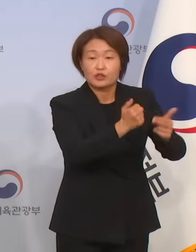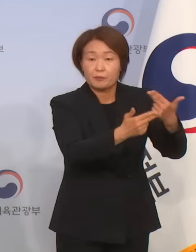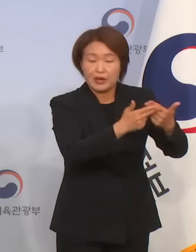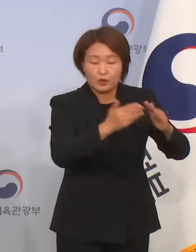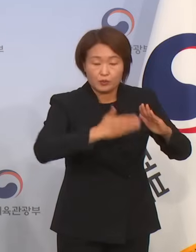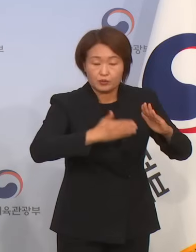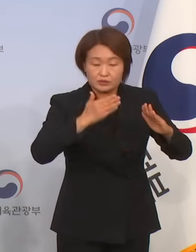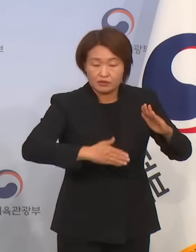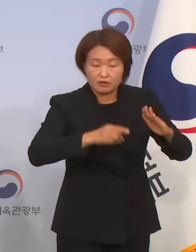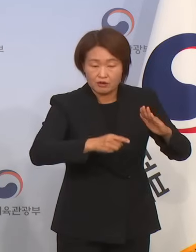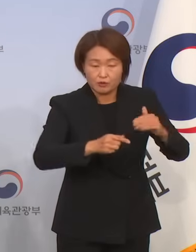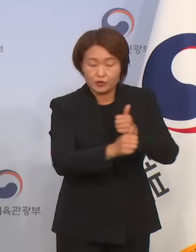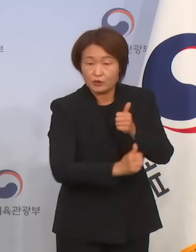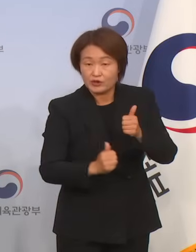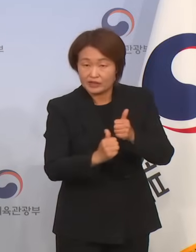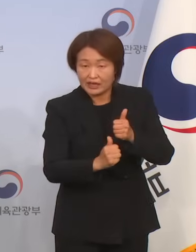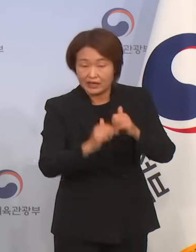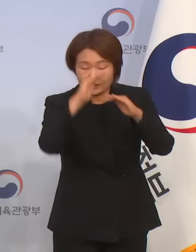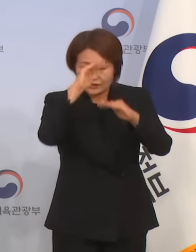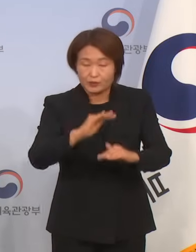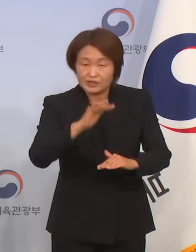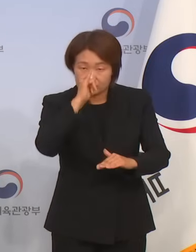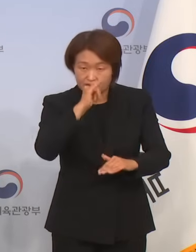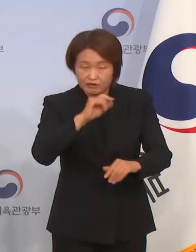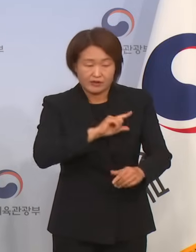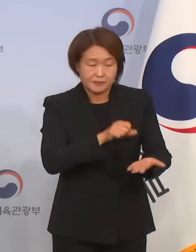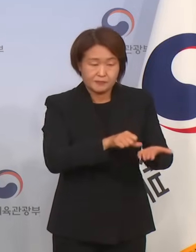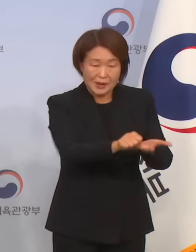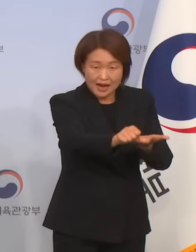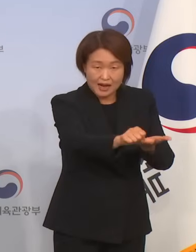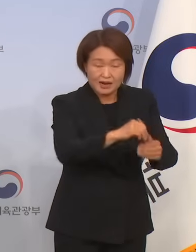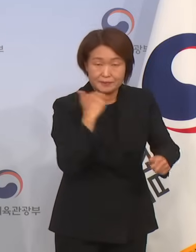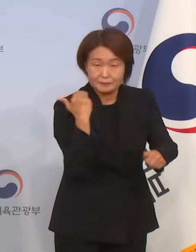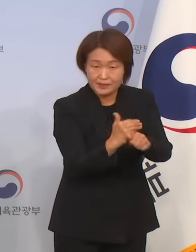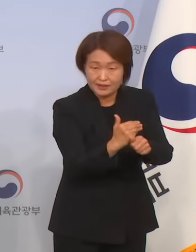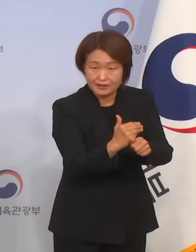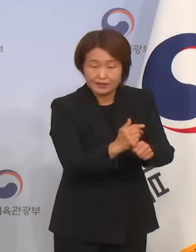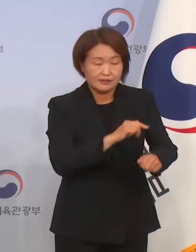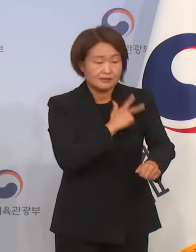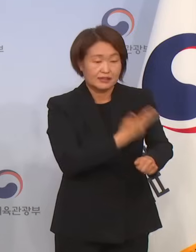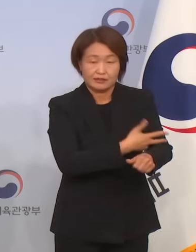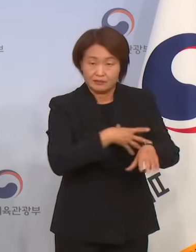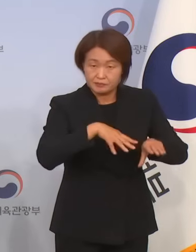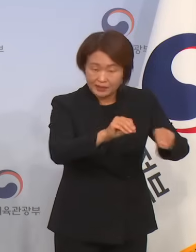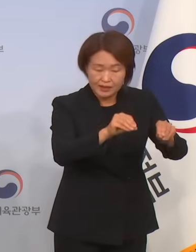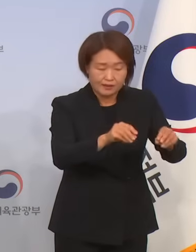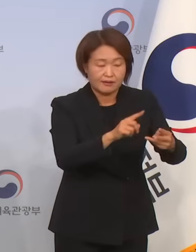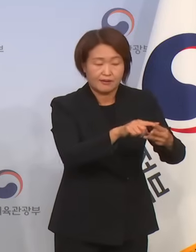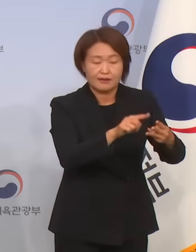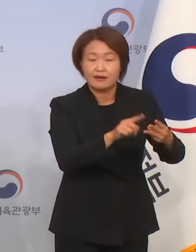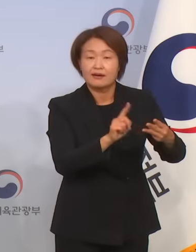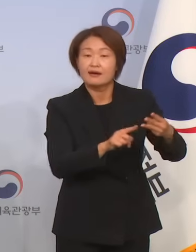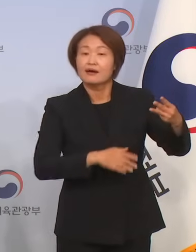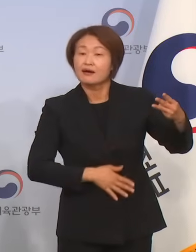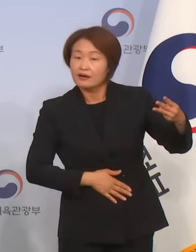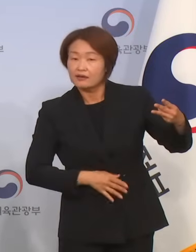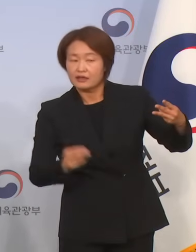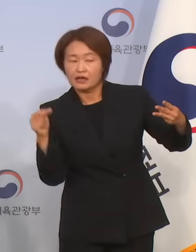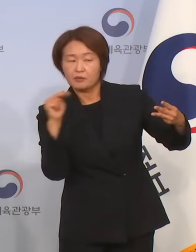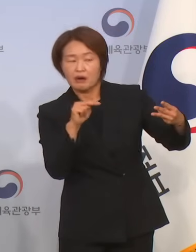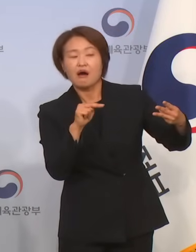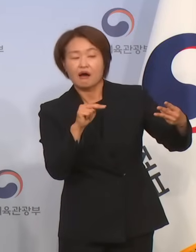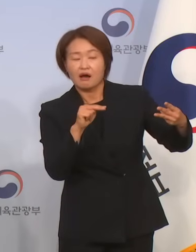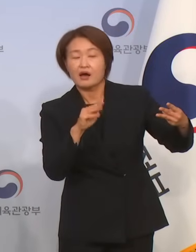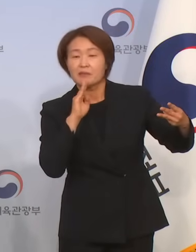보면은 몇 그 제명, 그다음 해임, 자격정지 이 이상이 저희들이 볼 때는